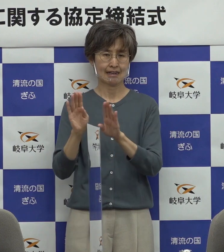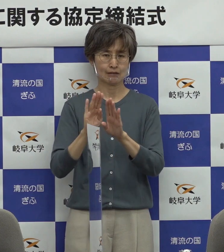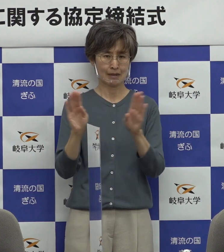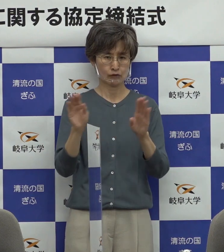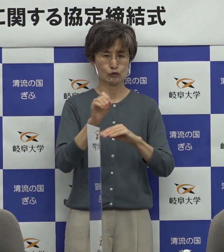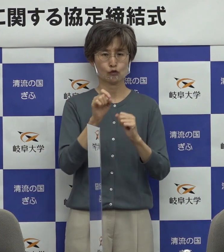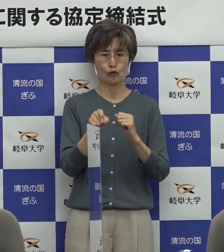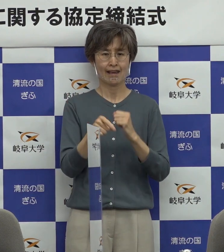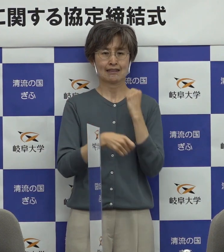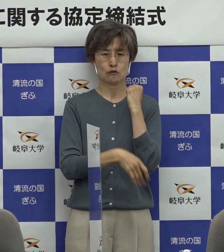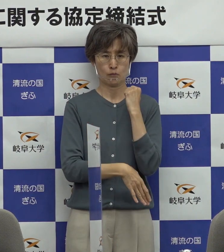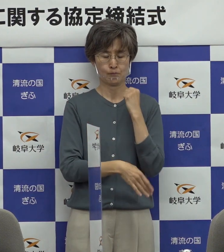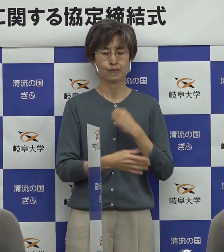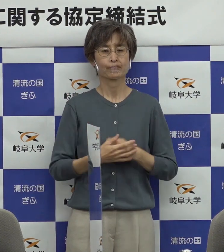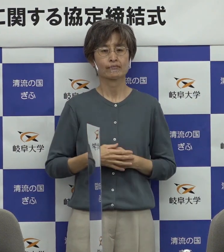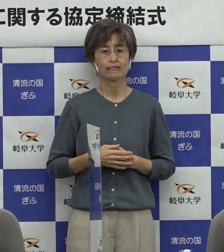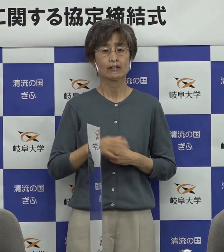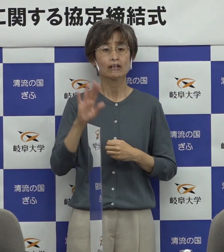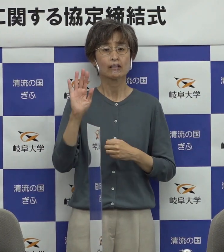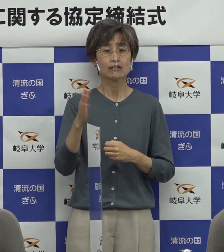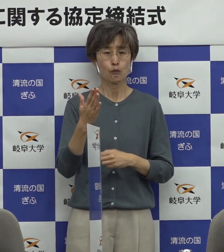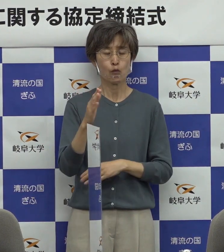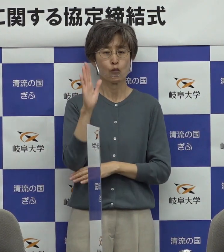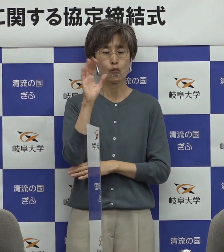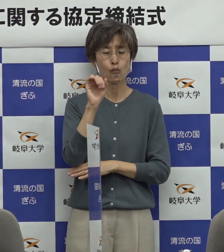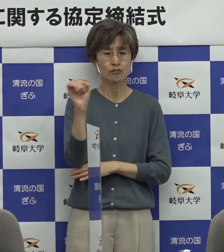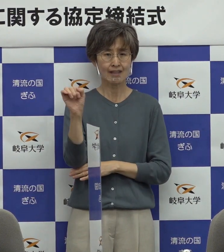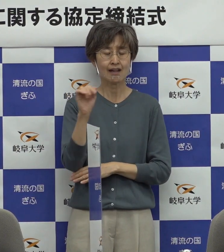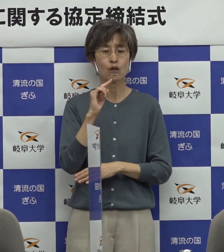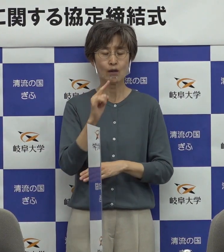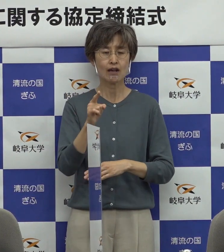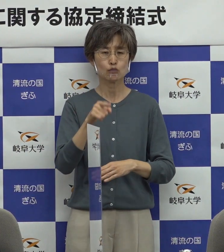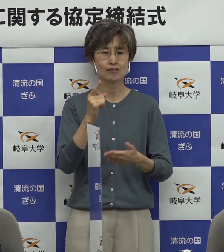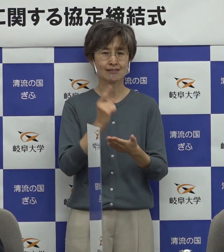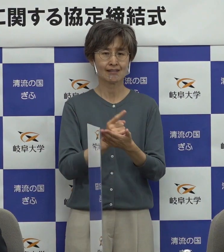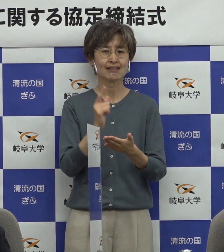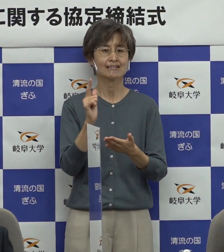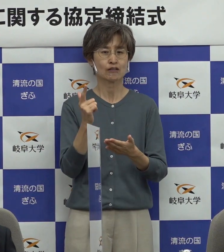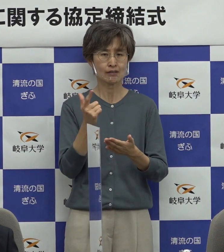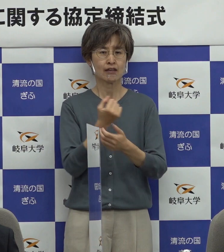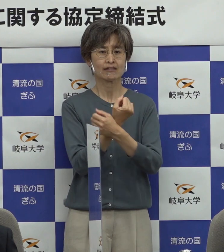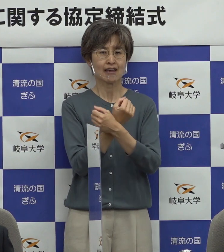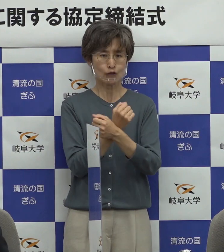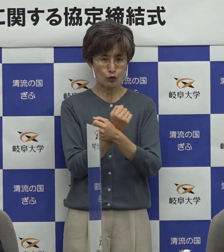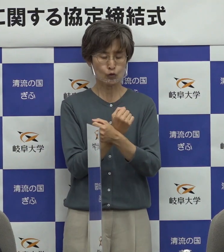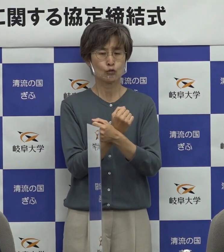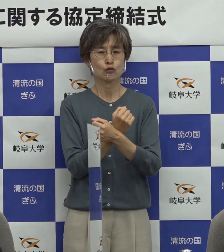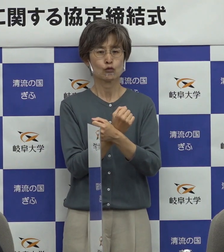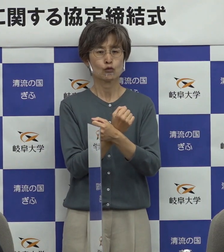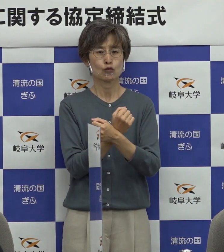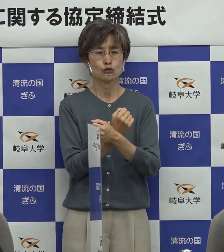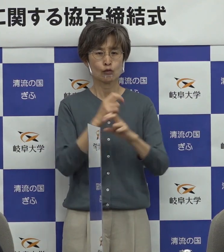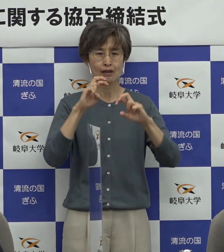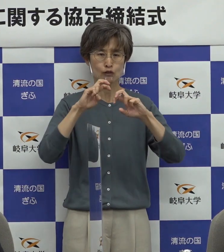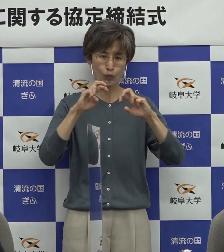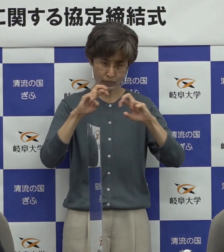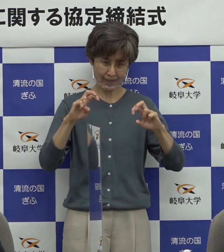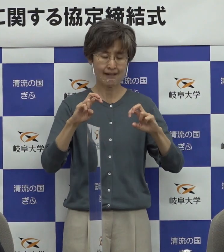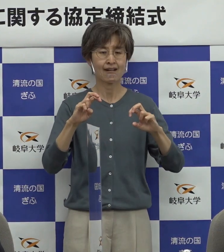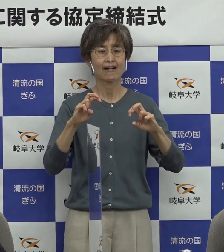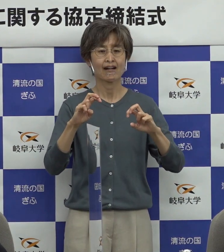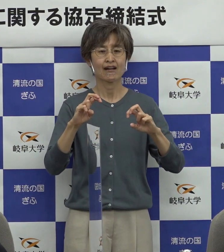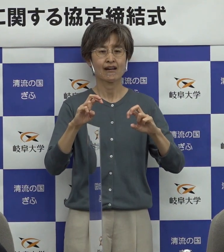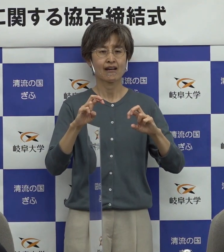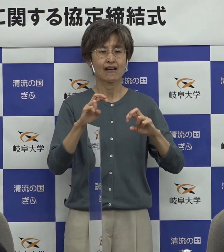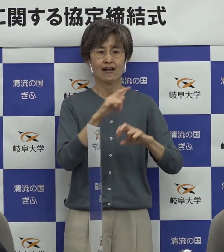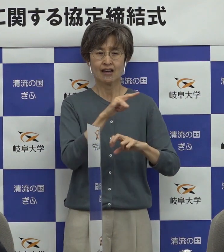本でございます。ただ講座の活動というのはそれだけではなくて、研究とかあるいはフィールド調査だとかあるいは講義